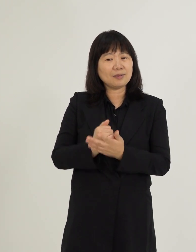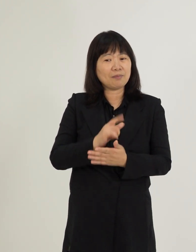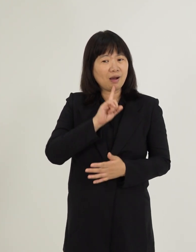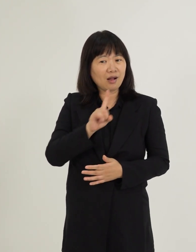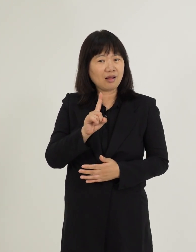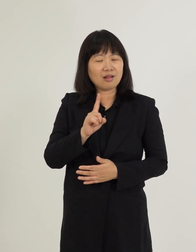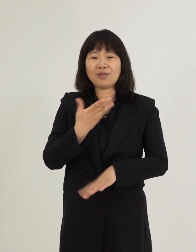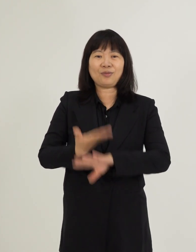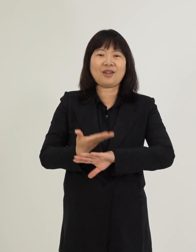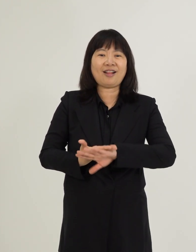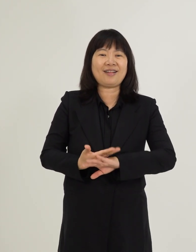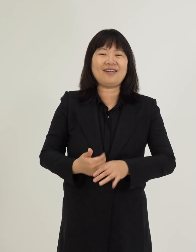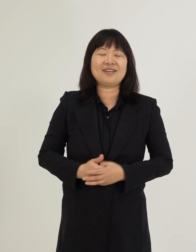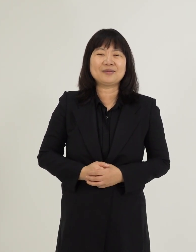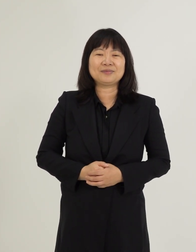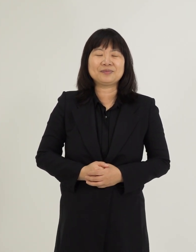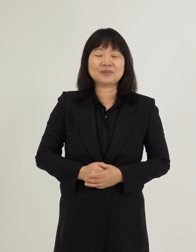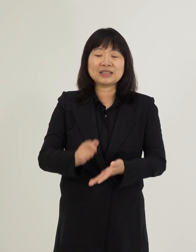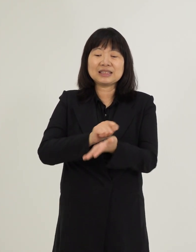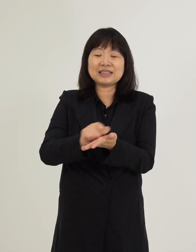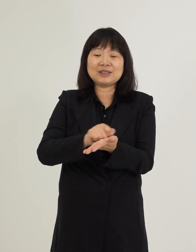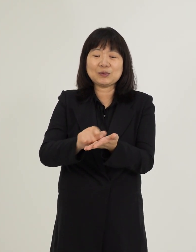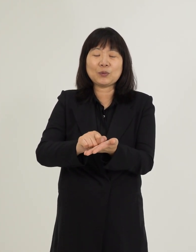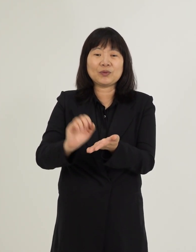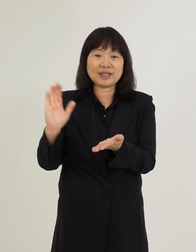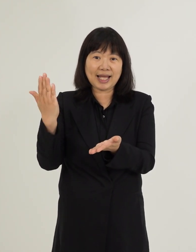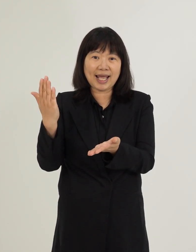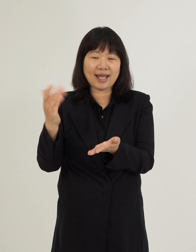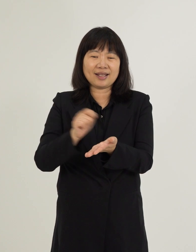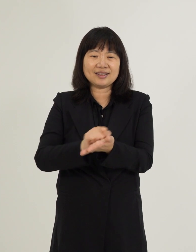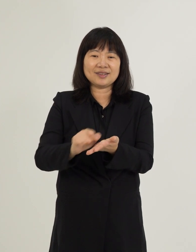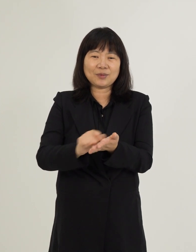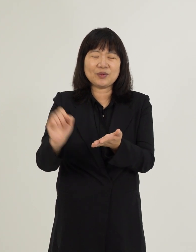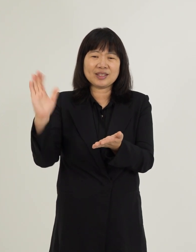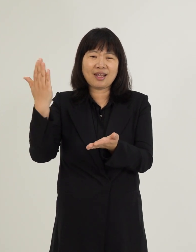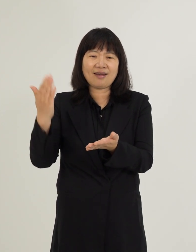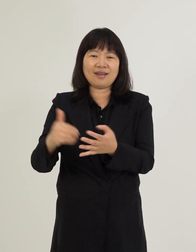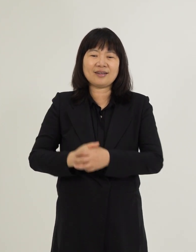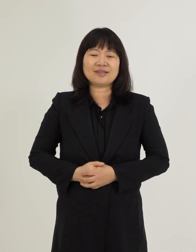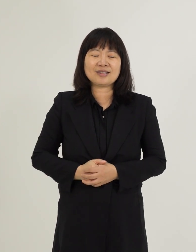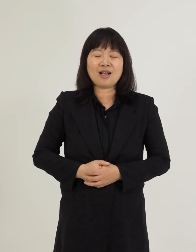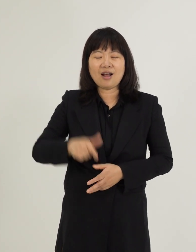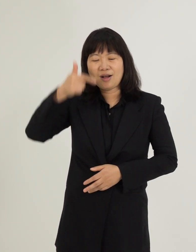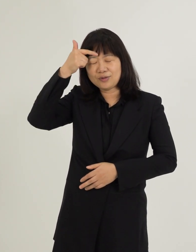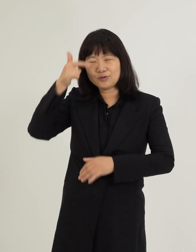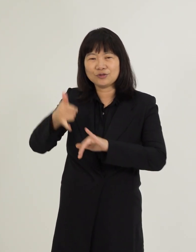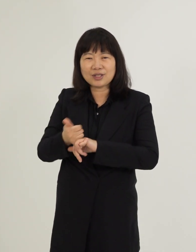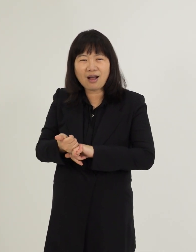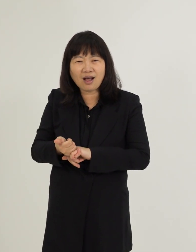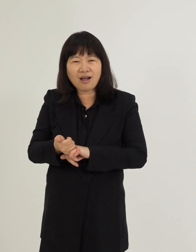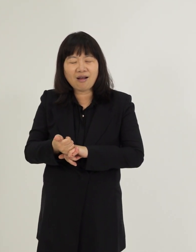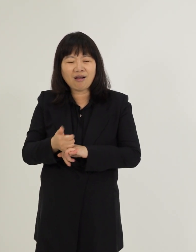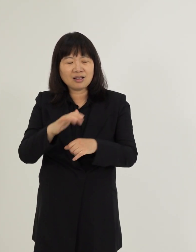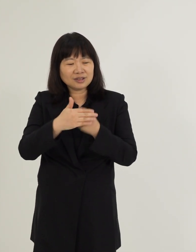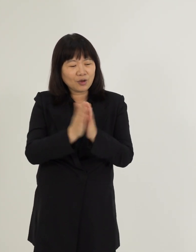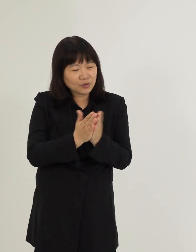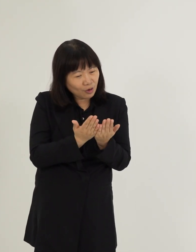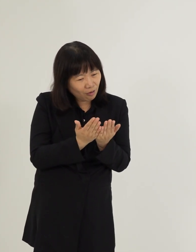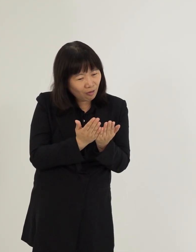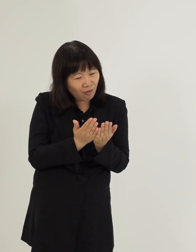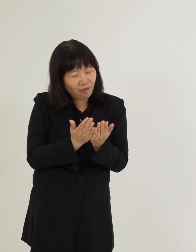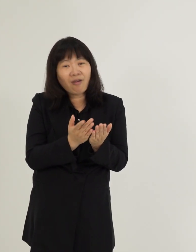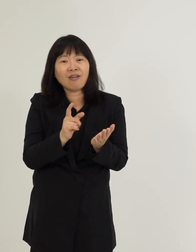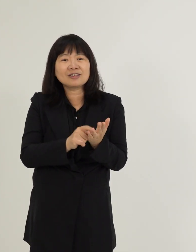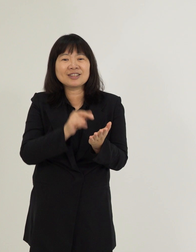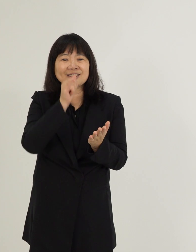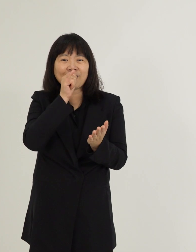말씀이 아니에요. 기록된 바 그랬죠. 그러면 이 본문이 구약의 어느 성경인가 기록이 되어 있어요.